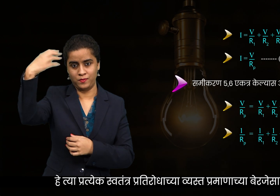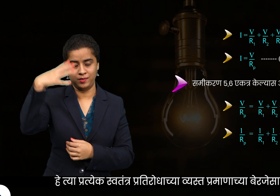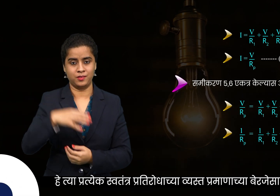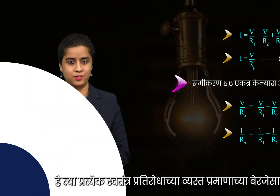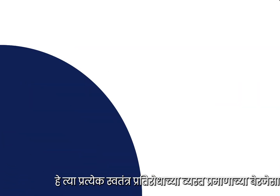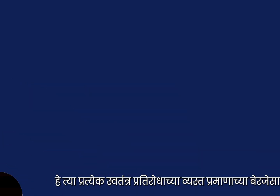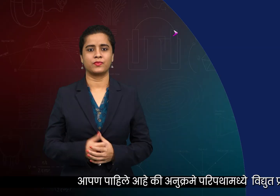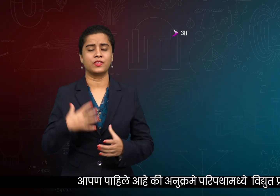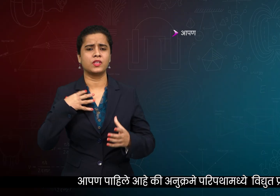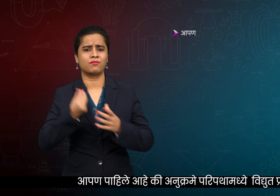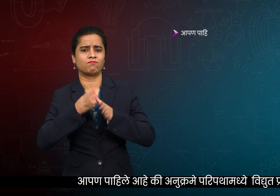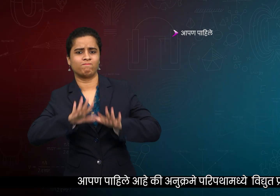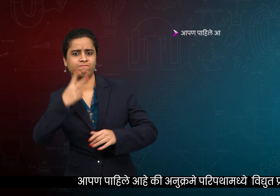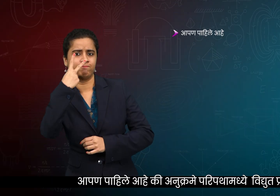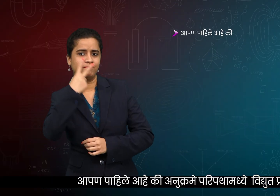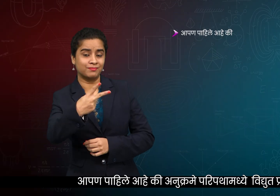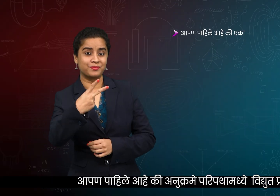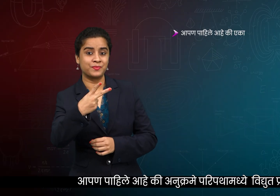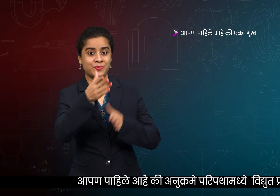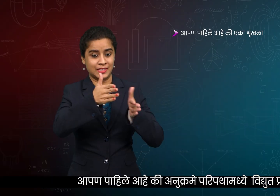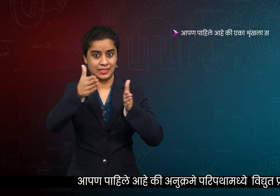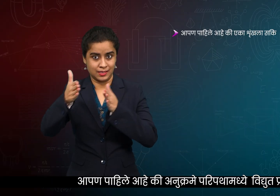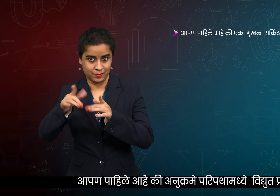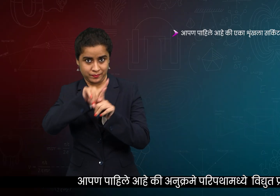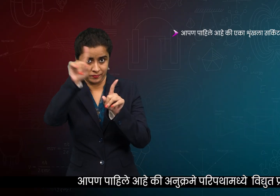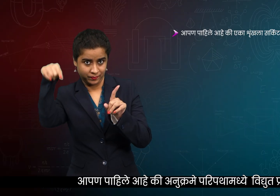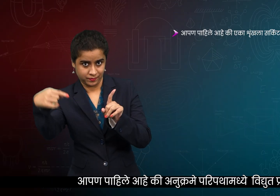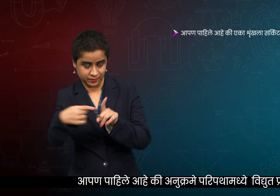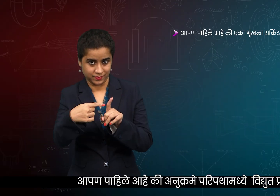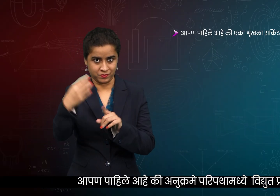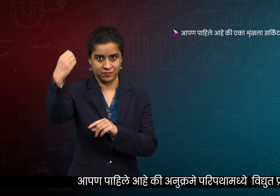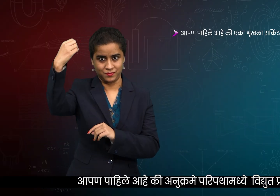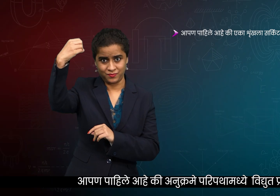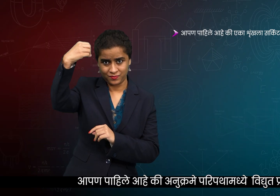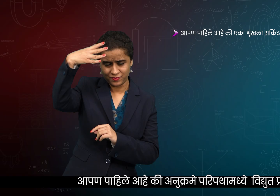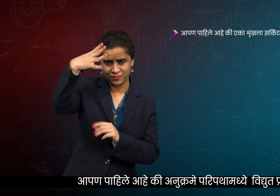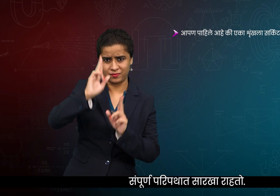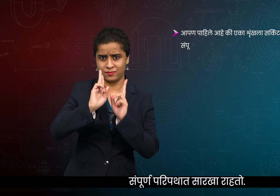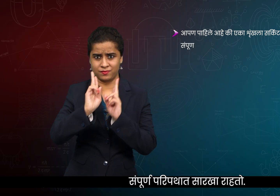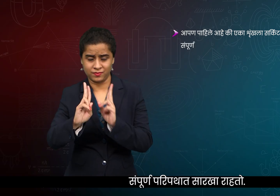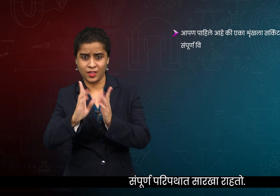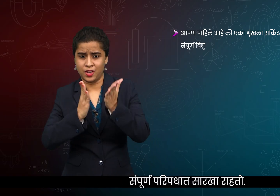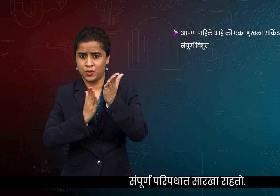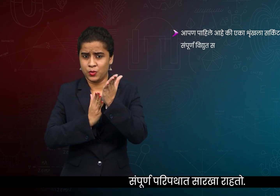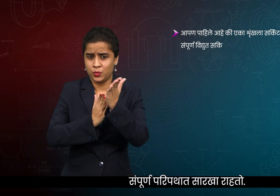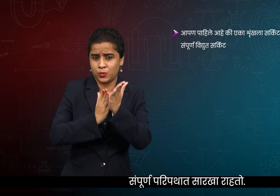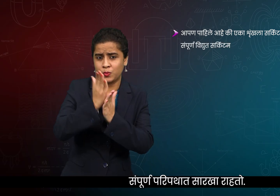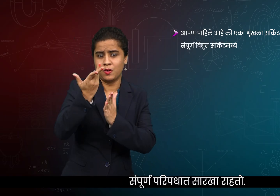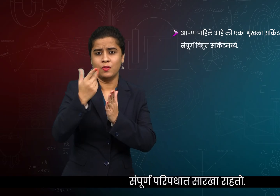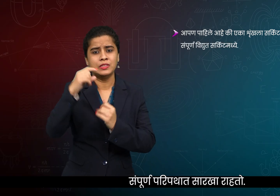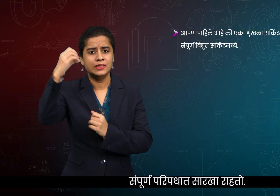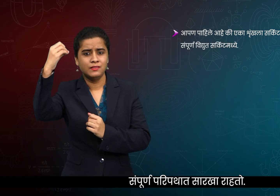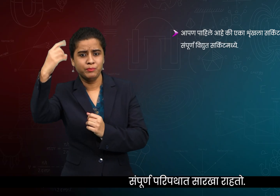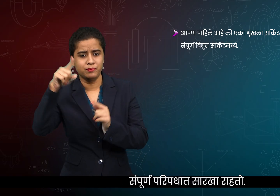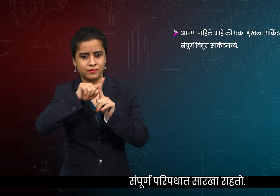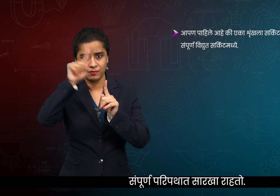असते. आपण पाहिले आहे की अनुक्रमे परिपथामध्ये विद्युत प्रवाह संपूर्ण परिपथात सारखा